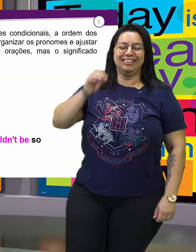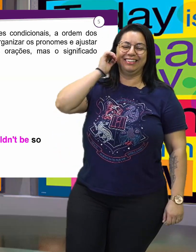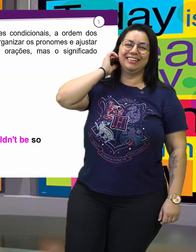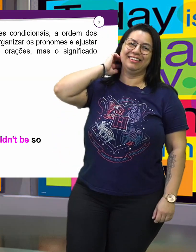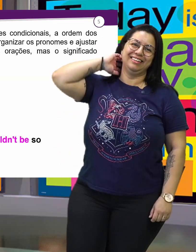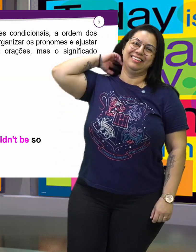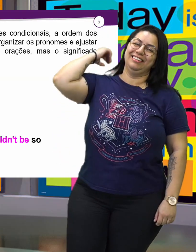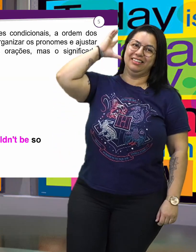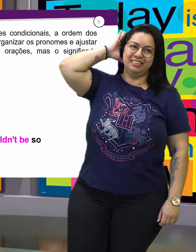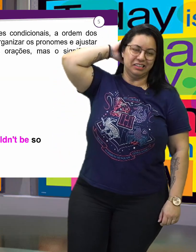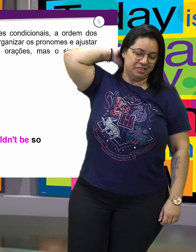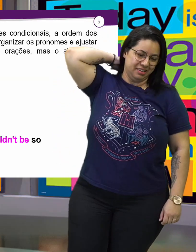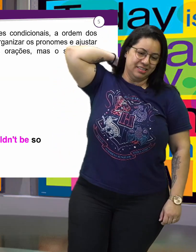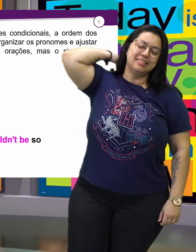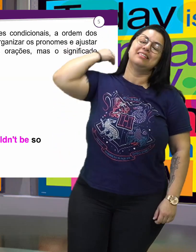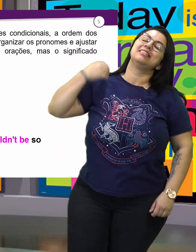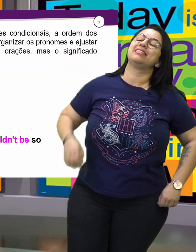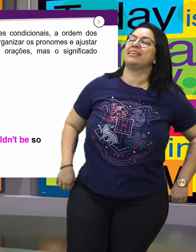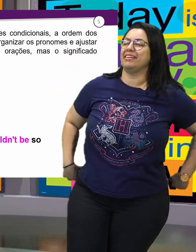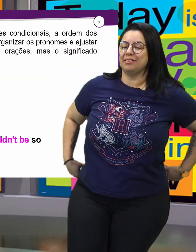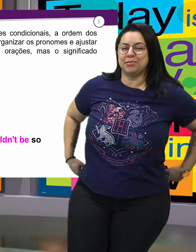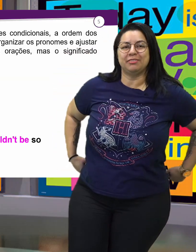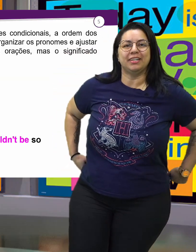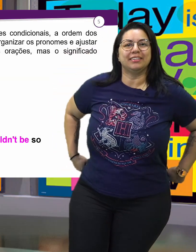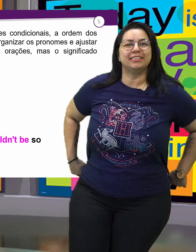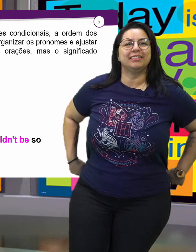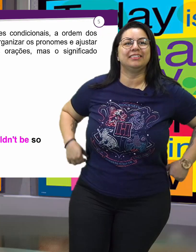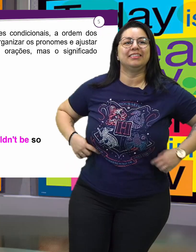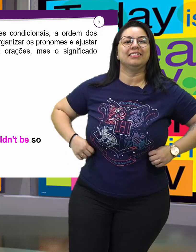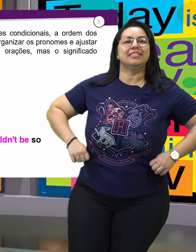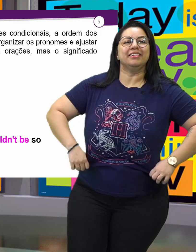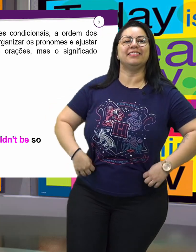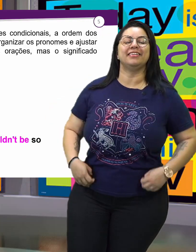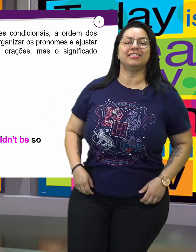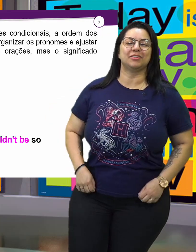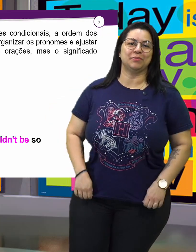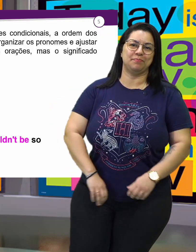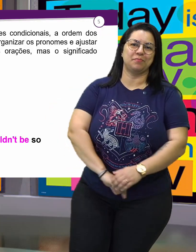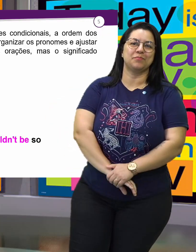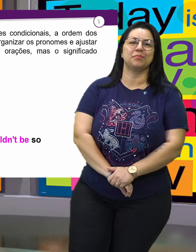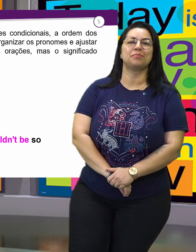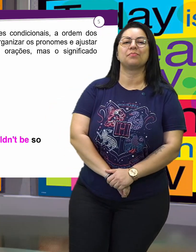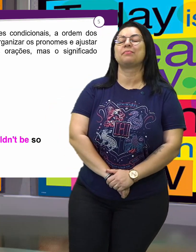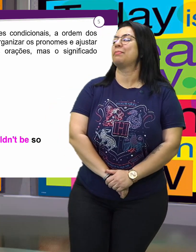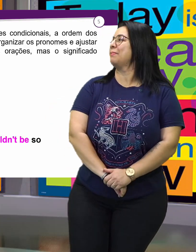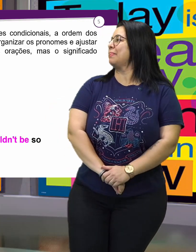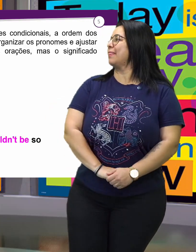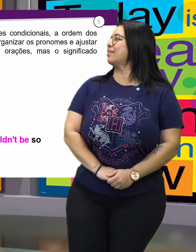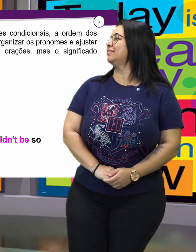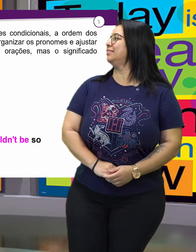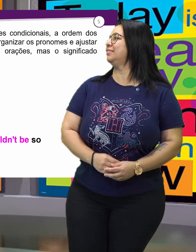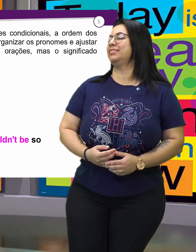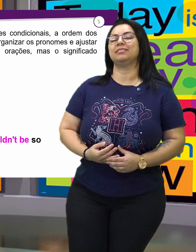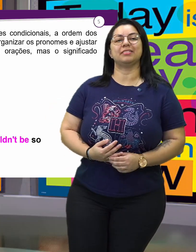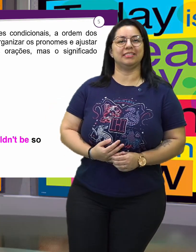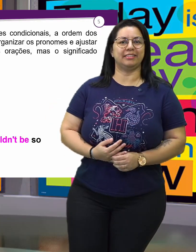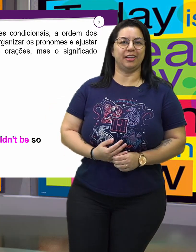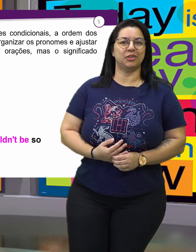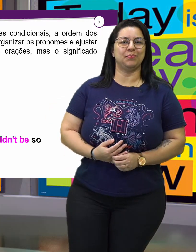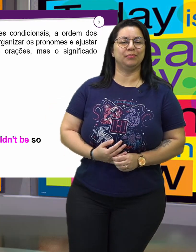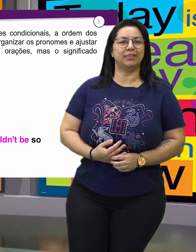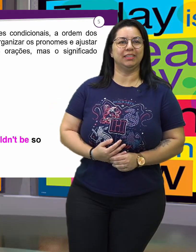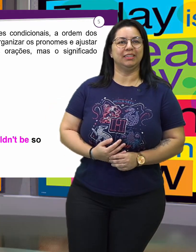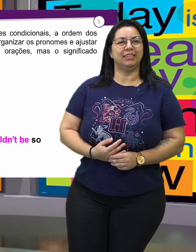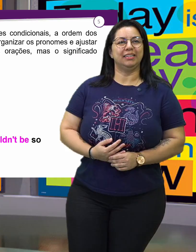fins de escrita, você tem que saber que essa vírgula sempre vem quando a condição vem primeiro. Isso. E aí, o resultado, quando vem primeiro, a vírgula não vem. E